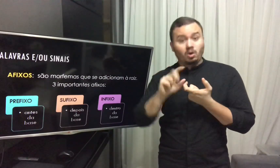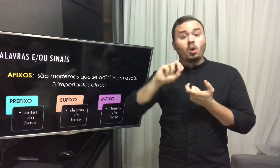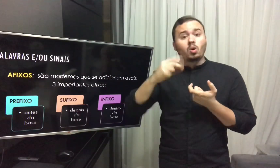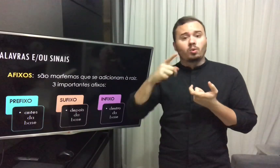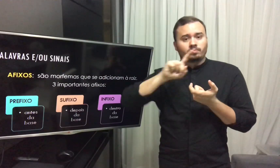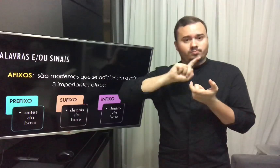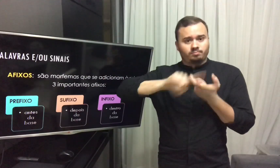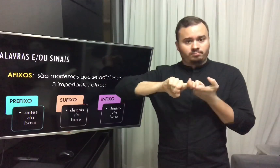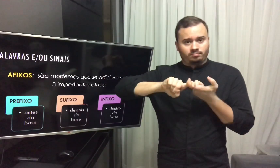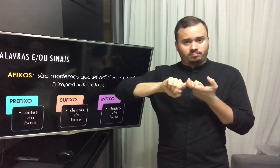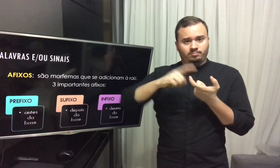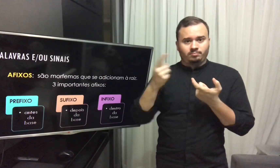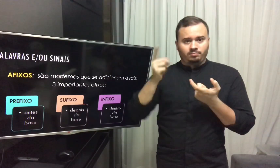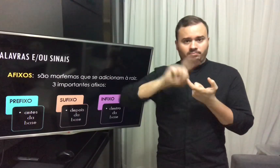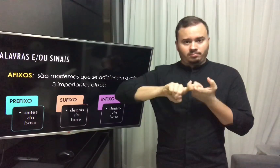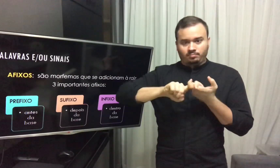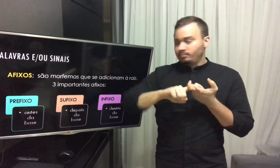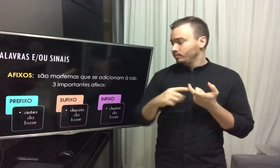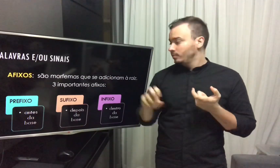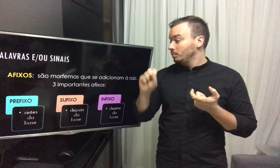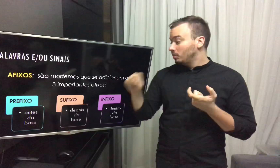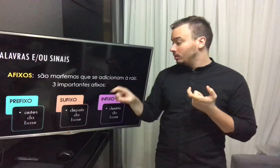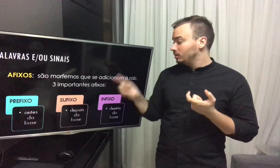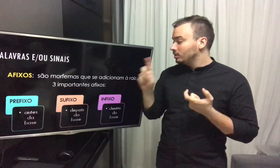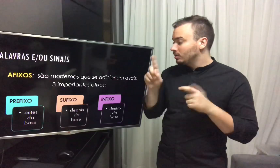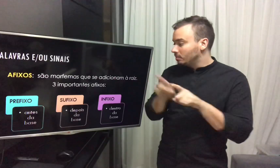Pode fazer assim ou pode fazer assim o sinal também.